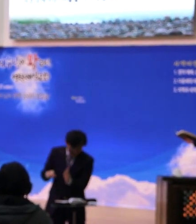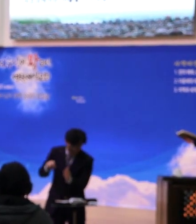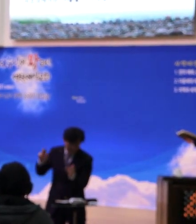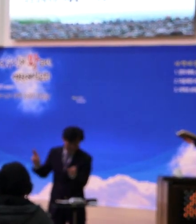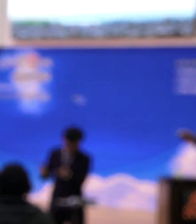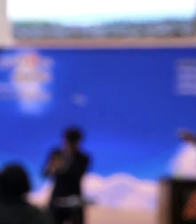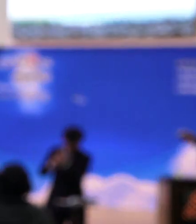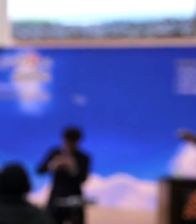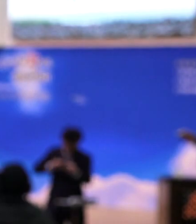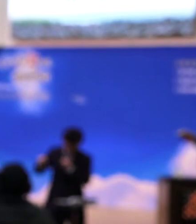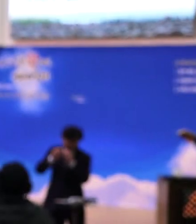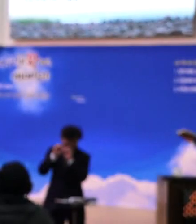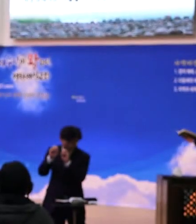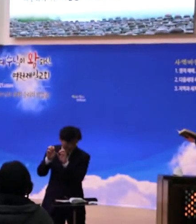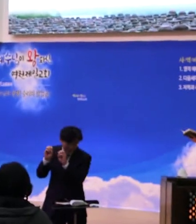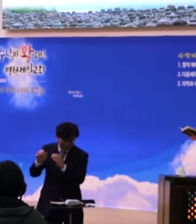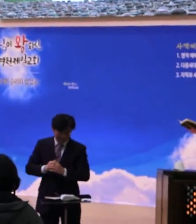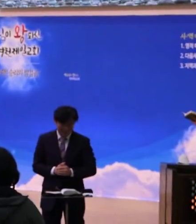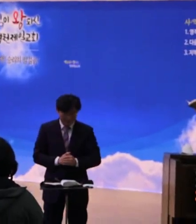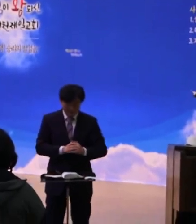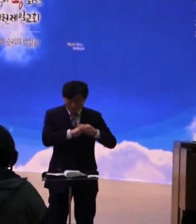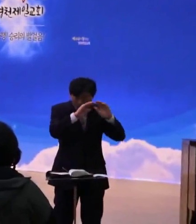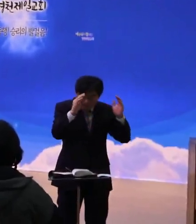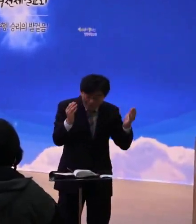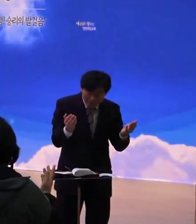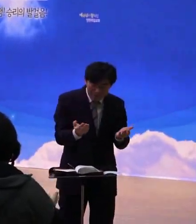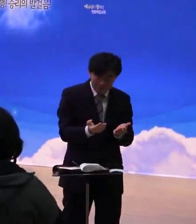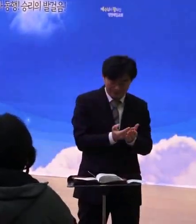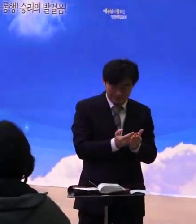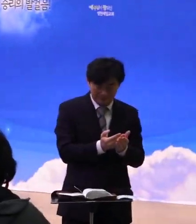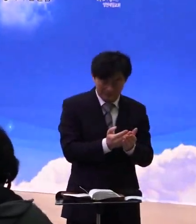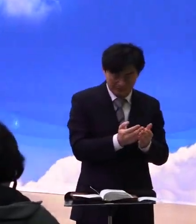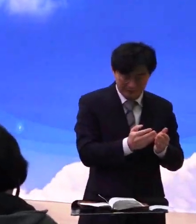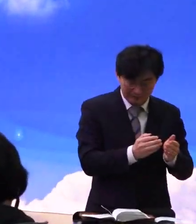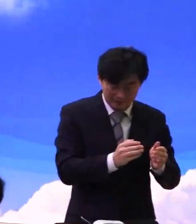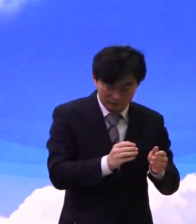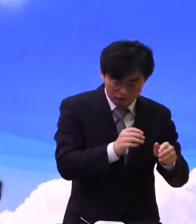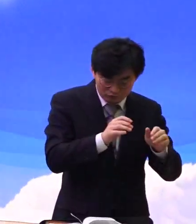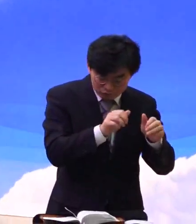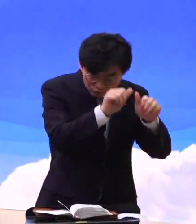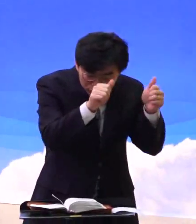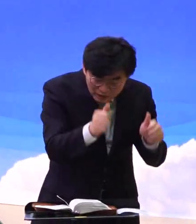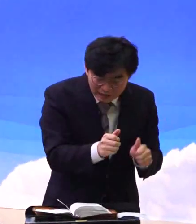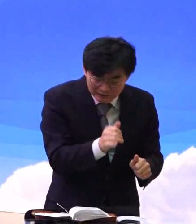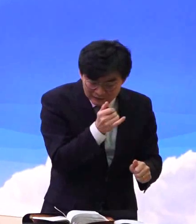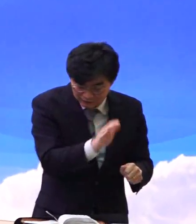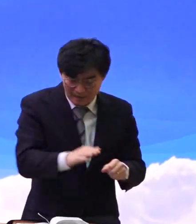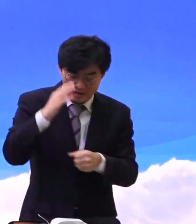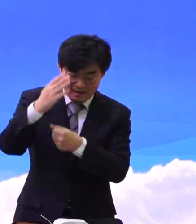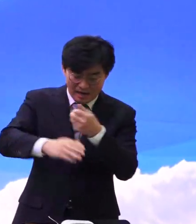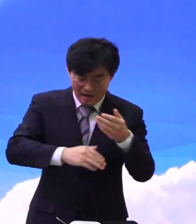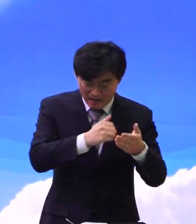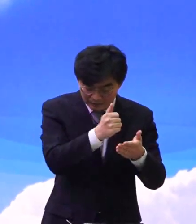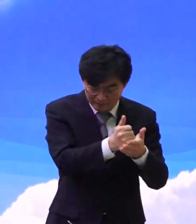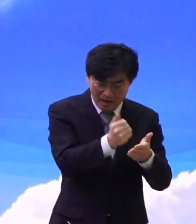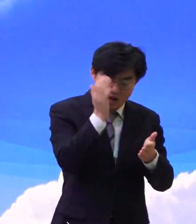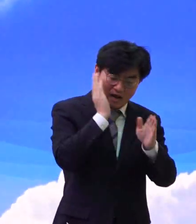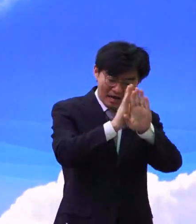행적을 만민 가운데에 선포할지어다. 왕국의 모든 신들을 우상들지만 여호와께서는